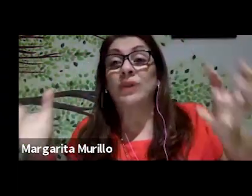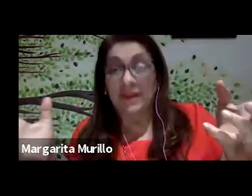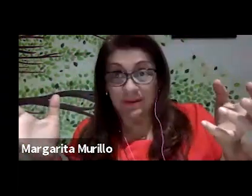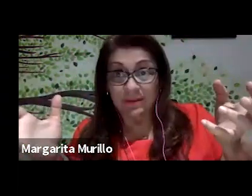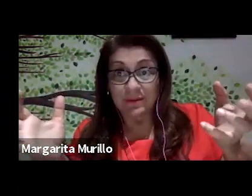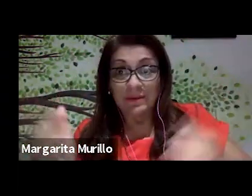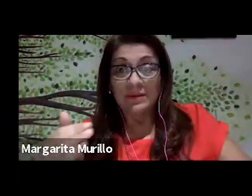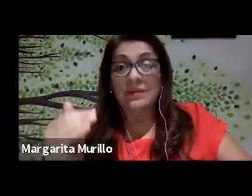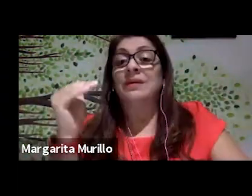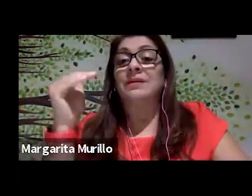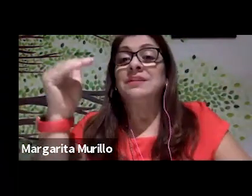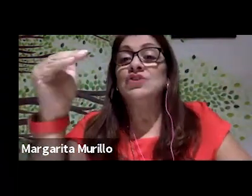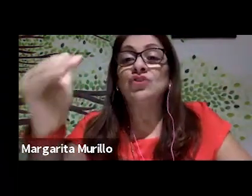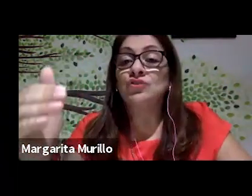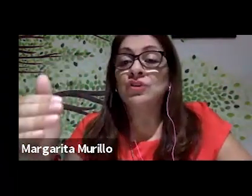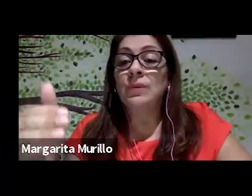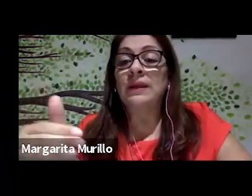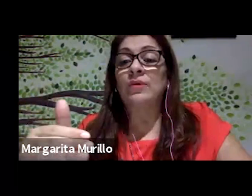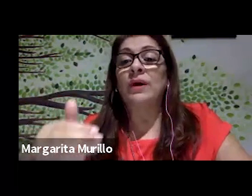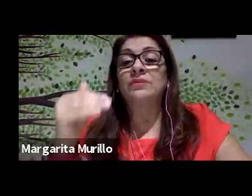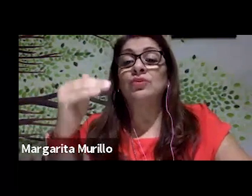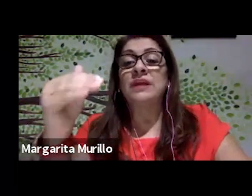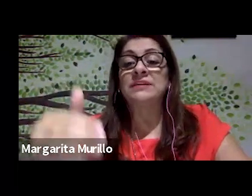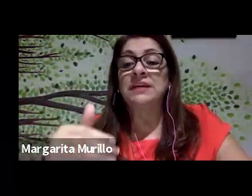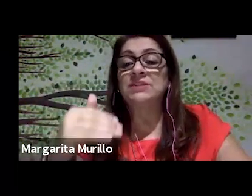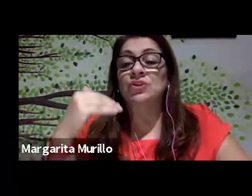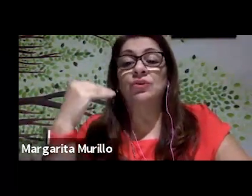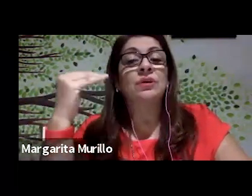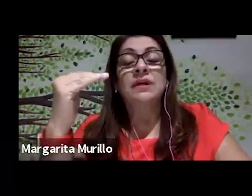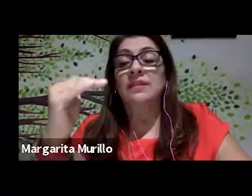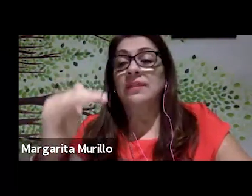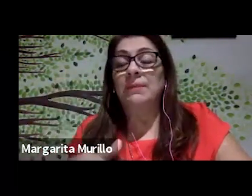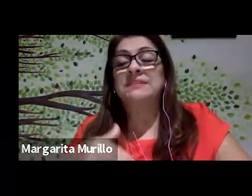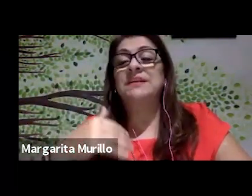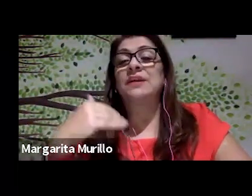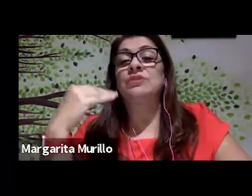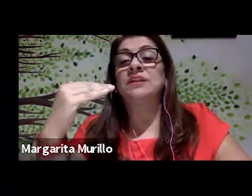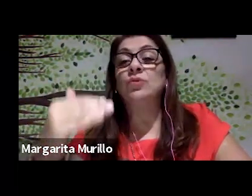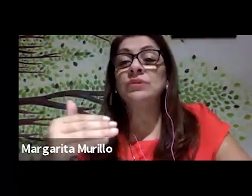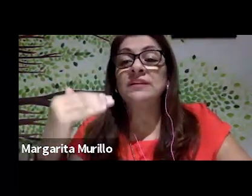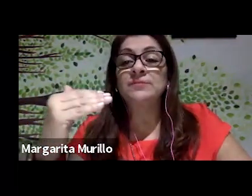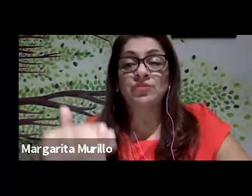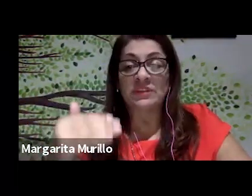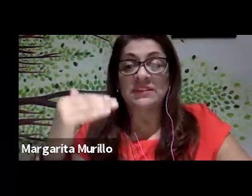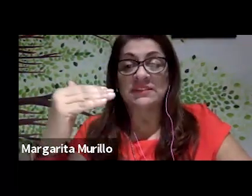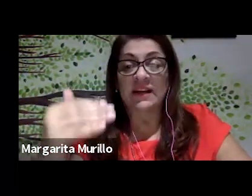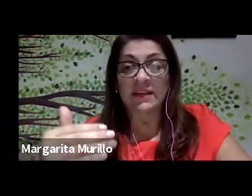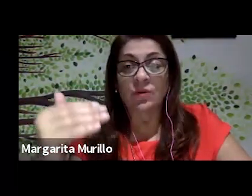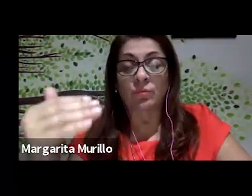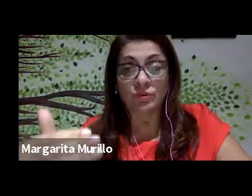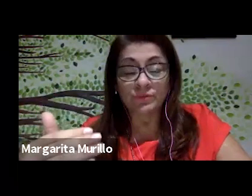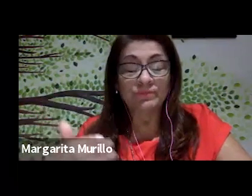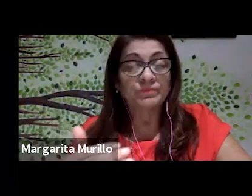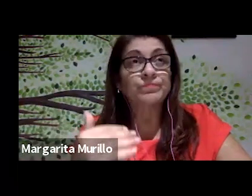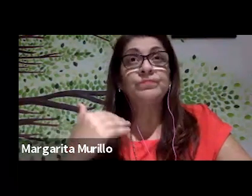lo natural ni yo soy igual Eduardo ni a Jason ni a Marcelo ni a ninguna de las personas que están